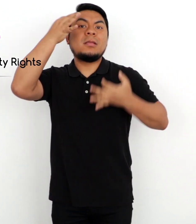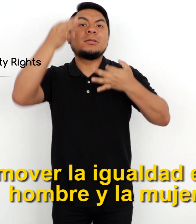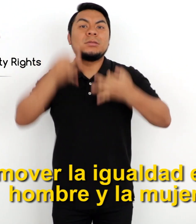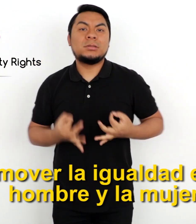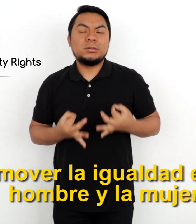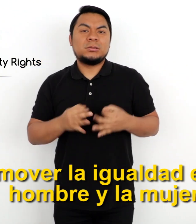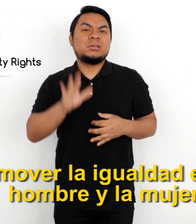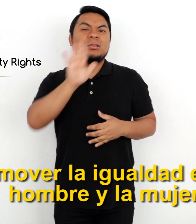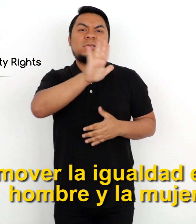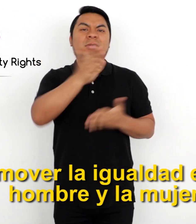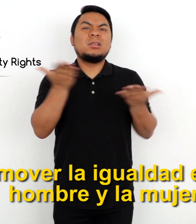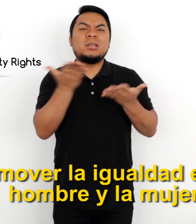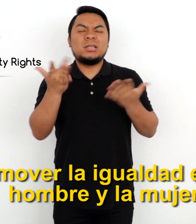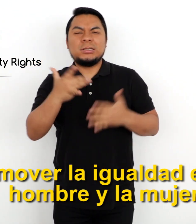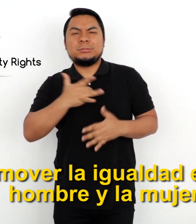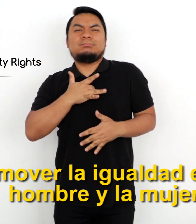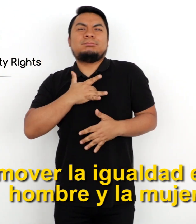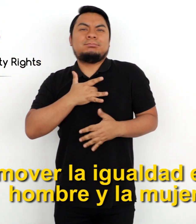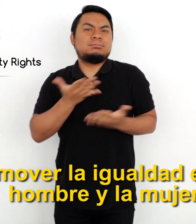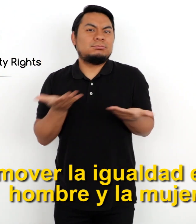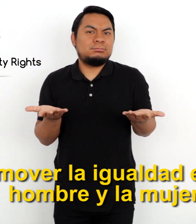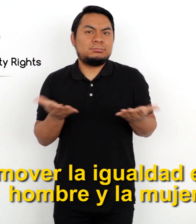PROMOVER LA IGUALDAD ENTRE EL HOMBRE Y LA MUJER